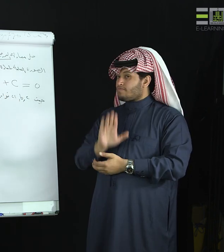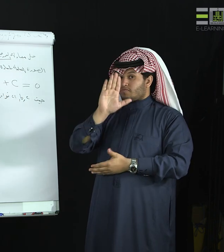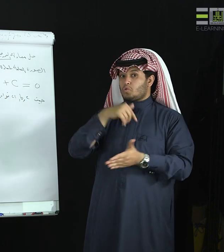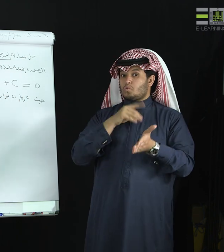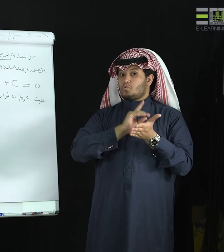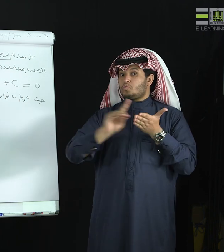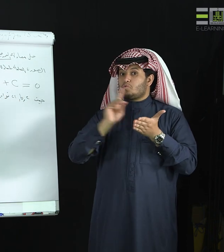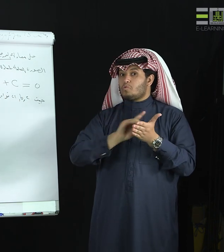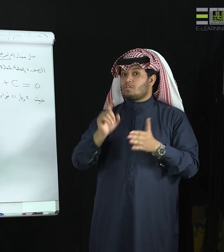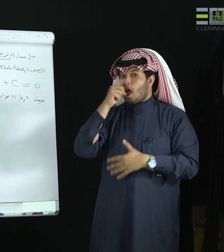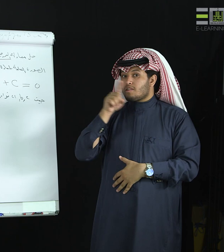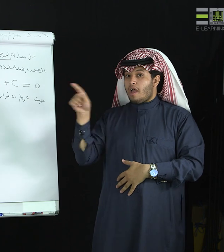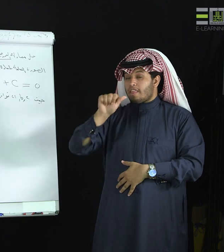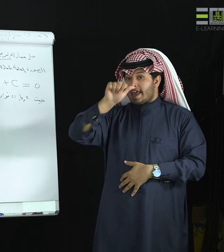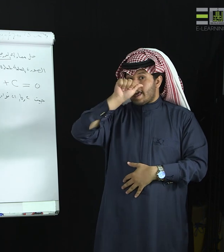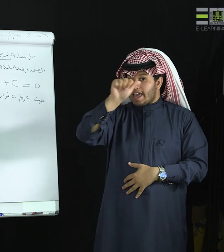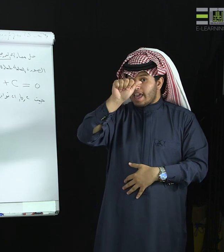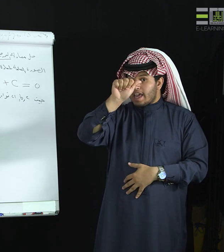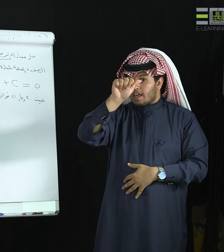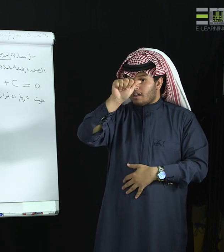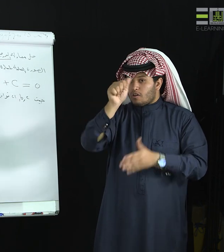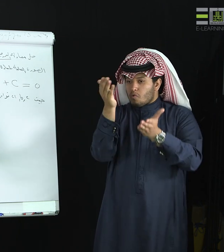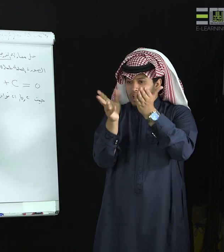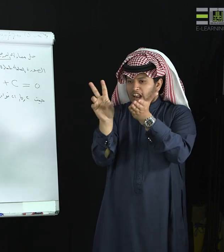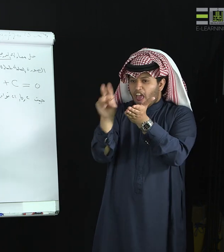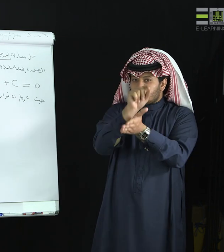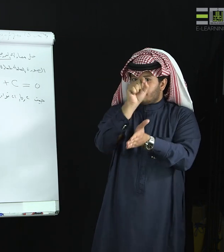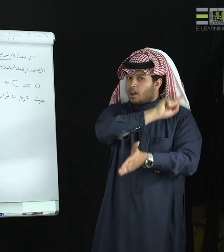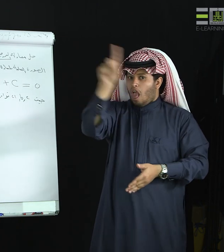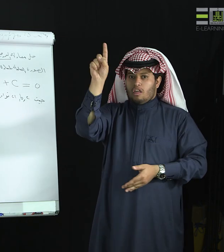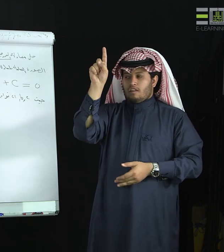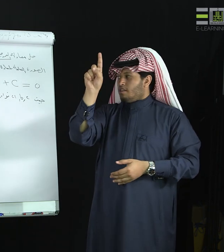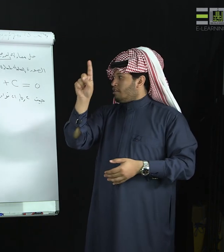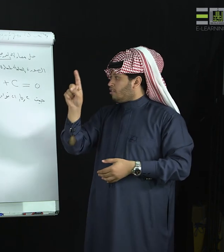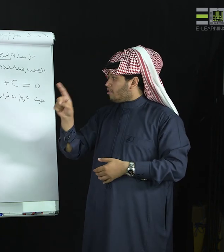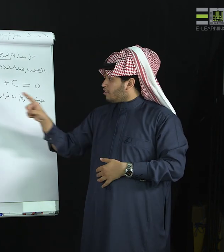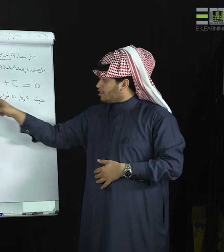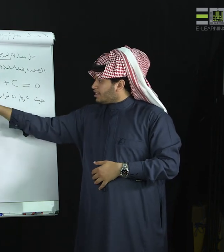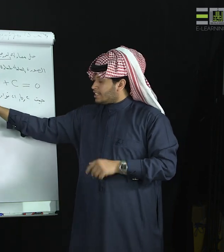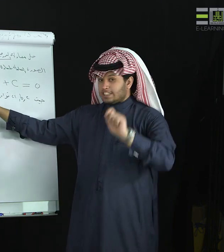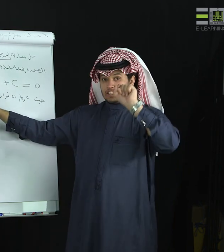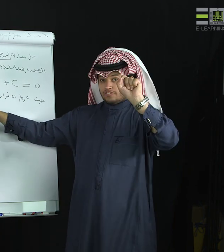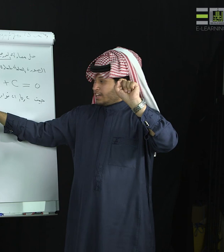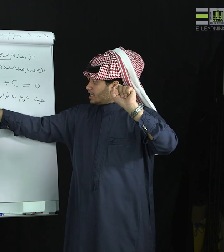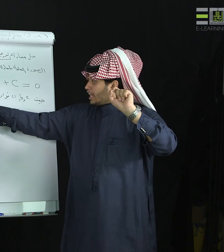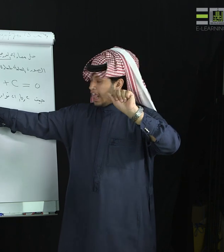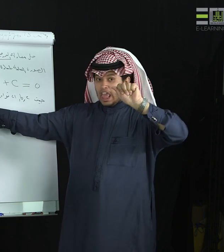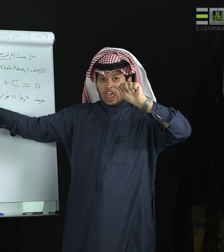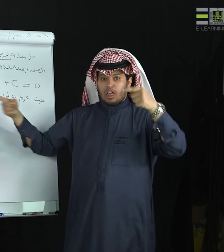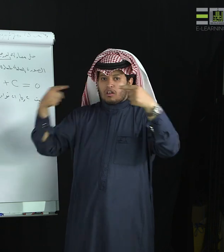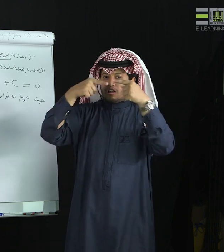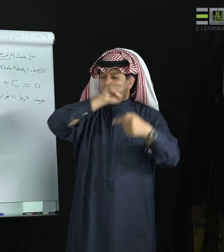بشرط أن A لا تساوي الصفر، أي قيمة غير الصفر، لأن لو A ساوت